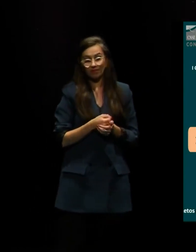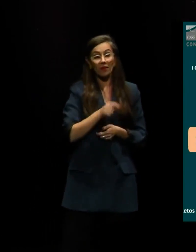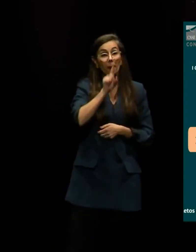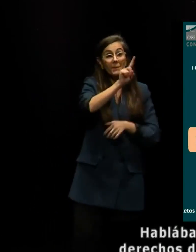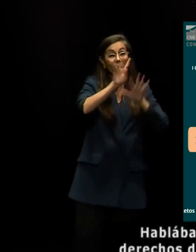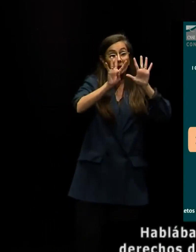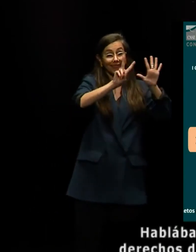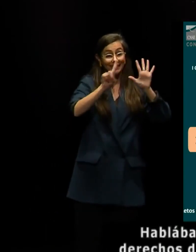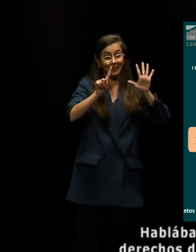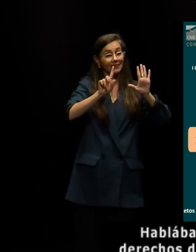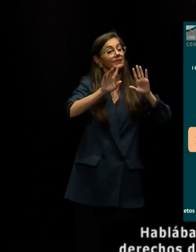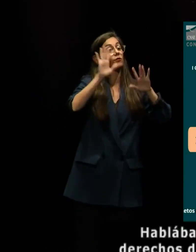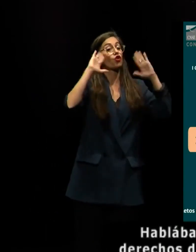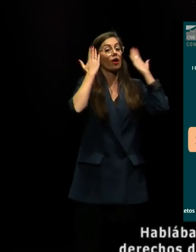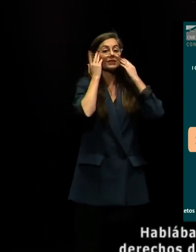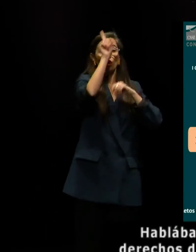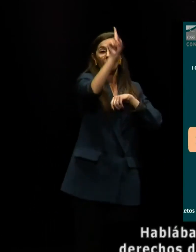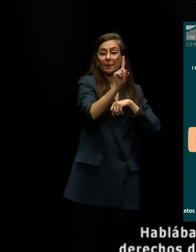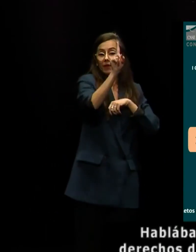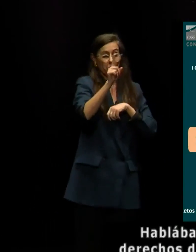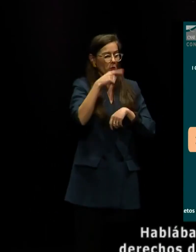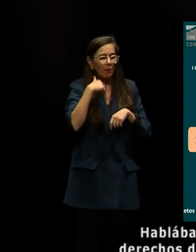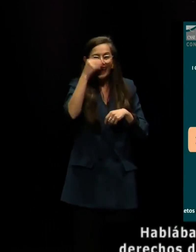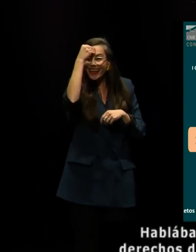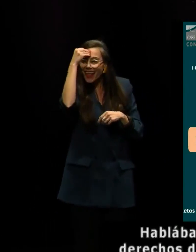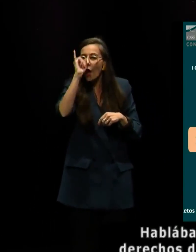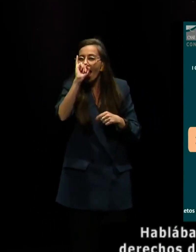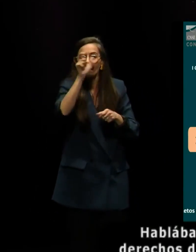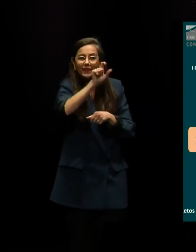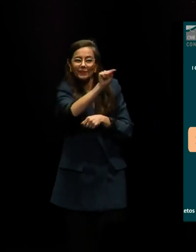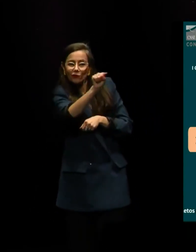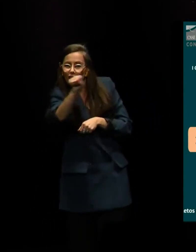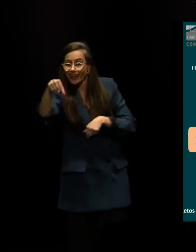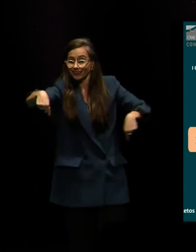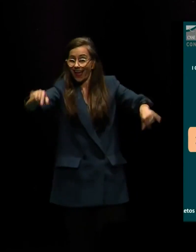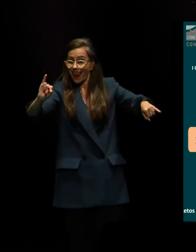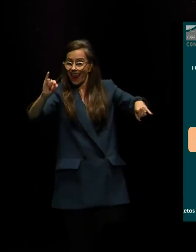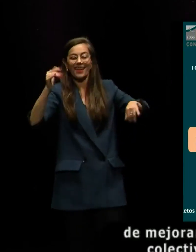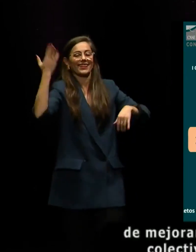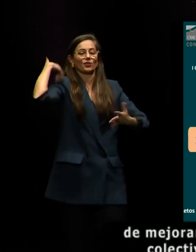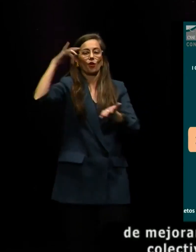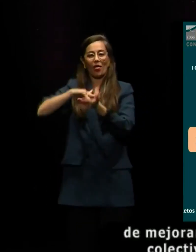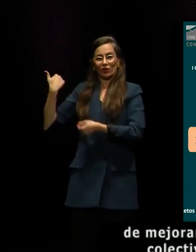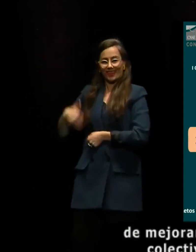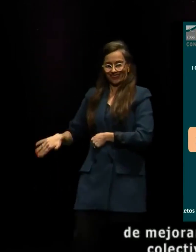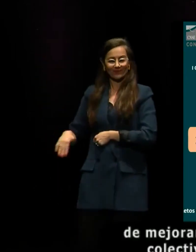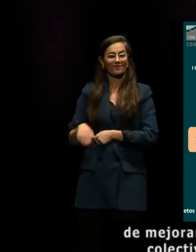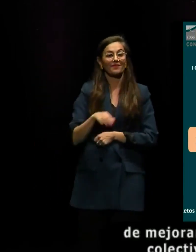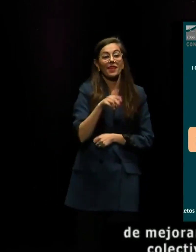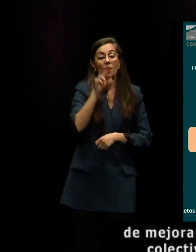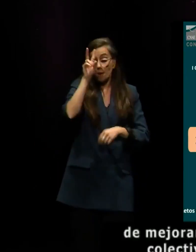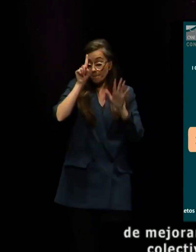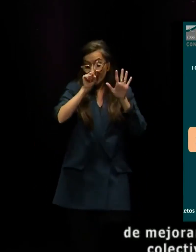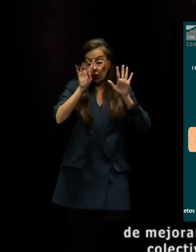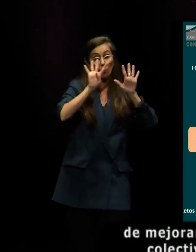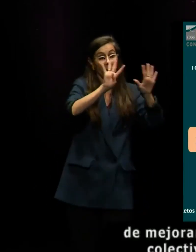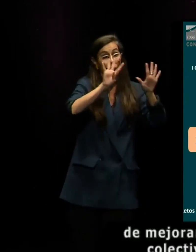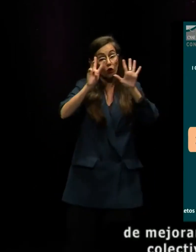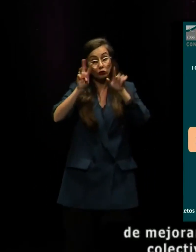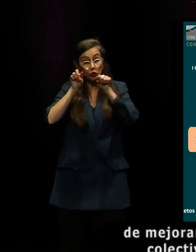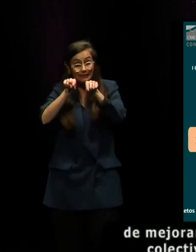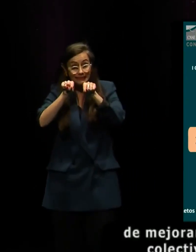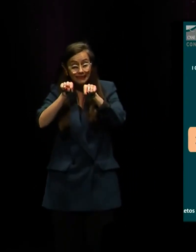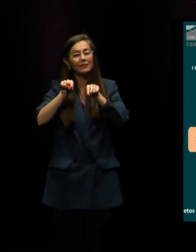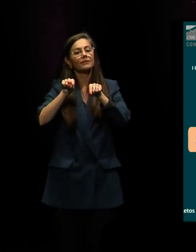ese momento se pensaba en el futuro del país. En este primer congreso, que yo creo que algunas y algunos ya estáis